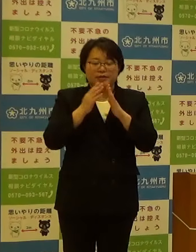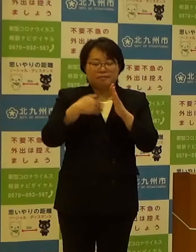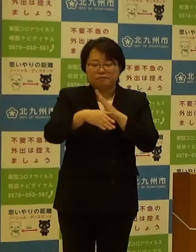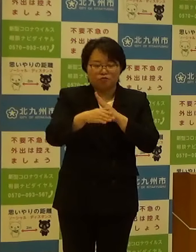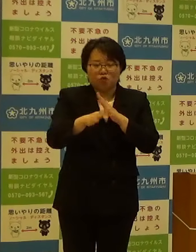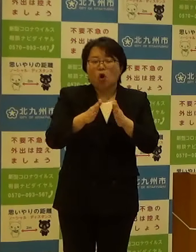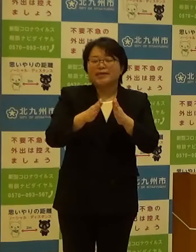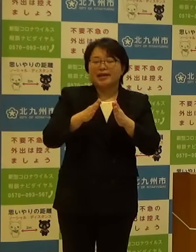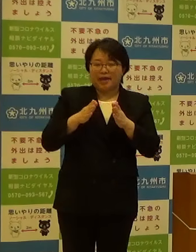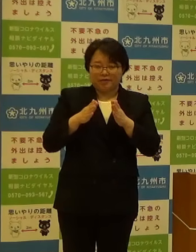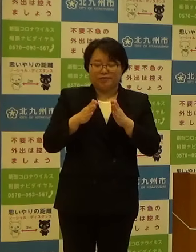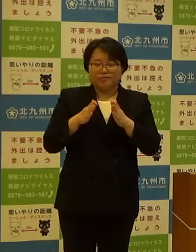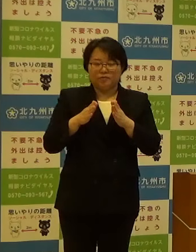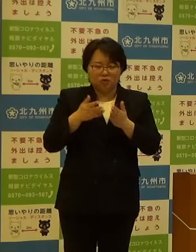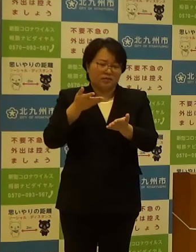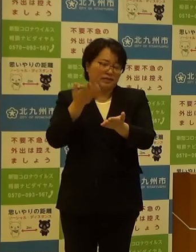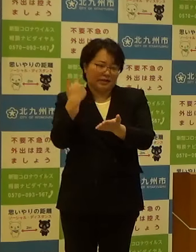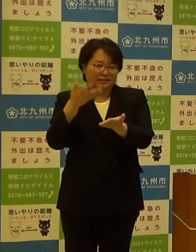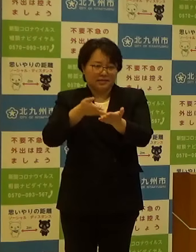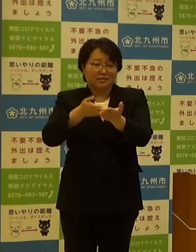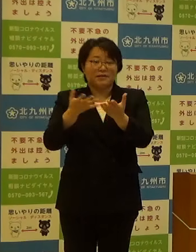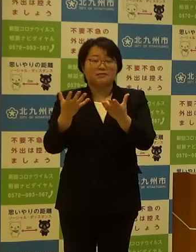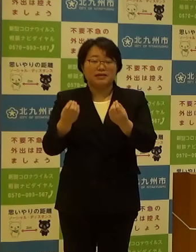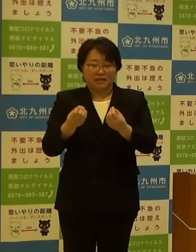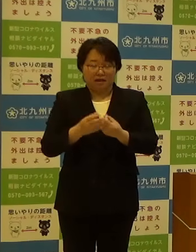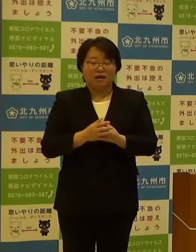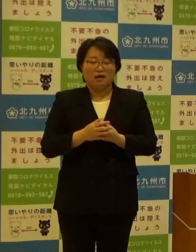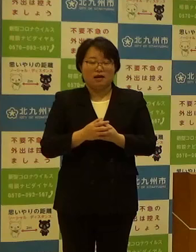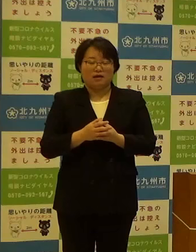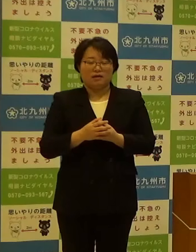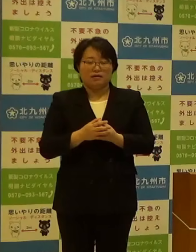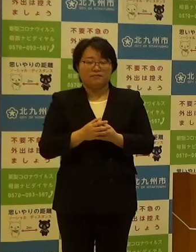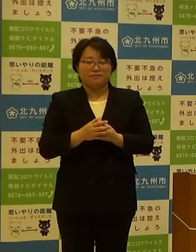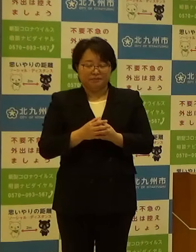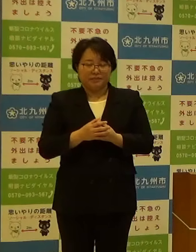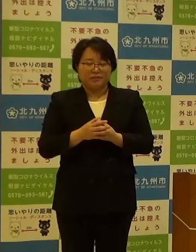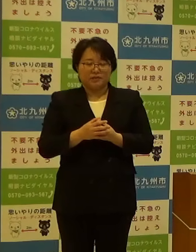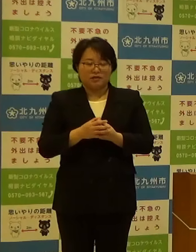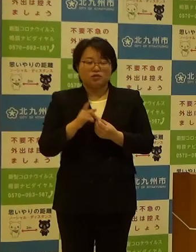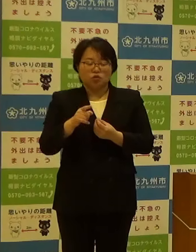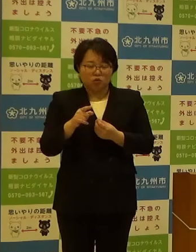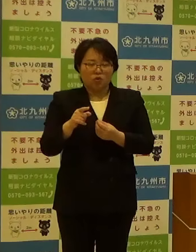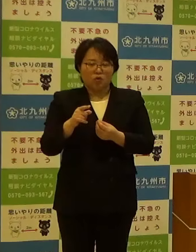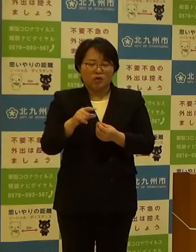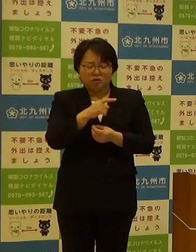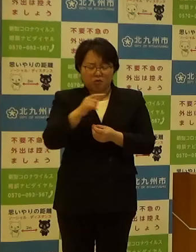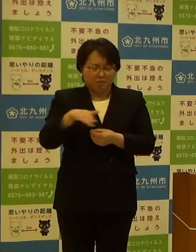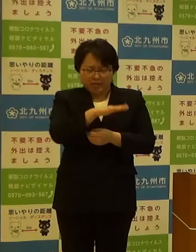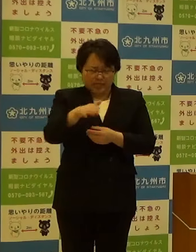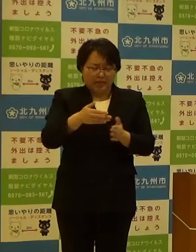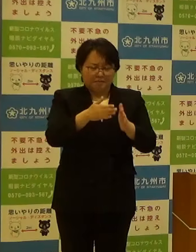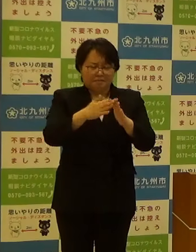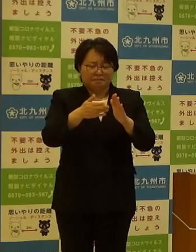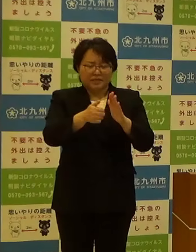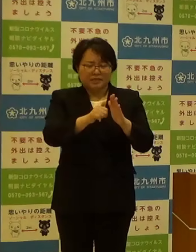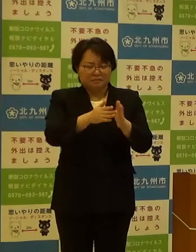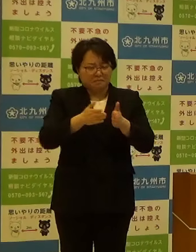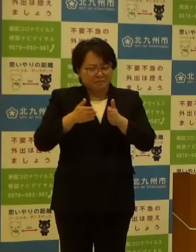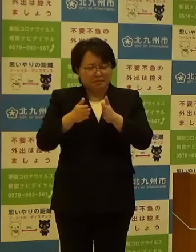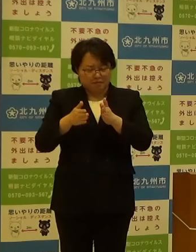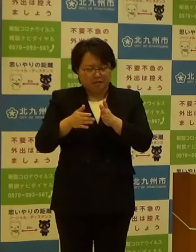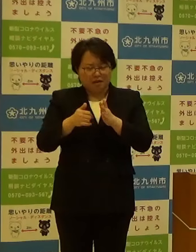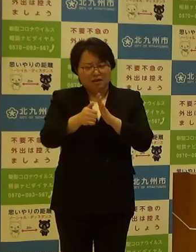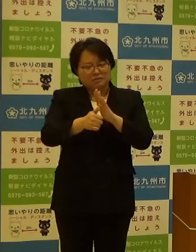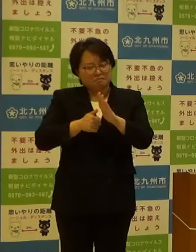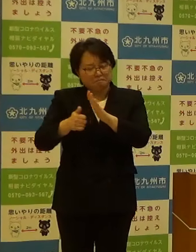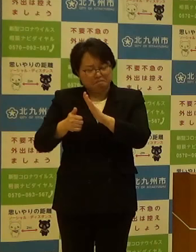するということでですね、この災難が過ぎていくかであります。やっぱり誰にでも感